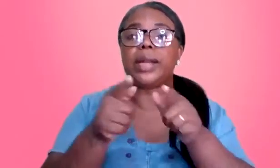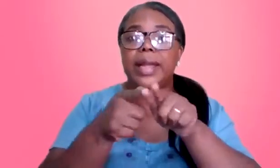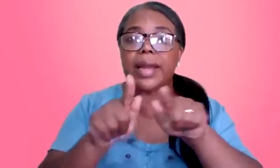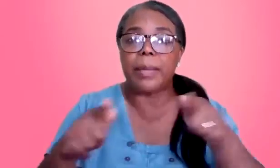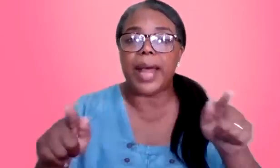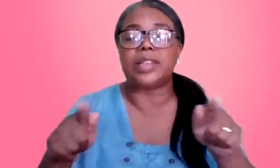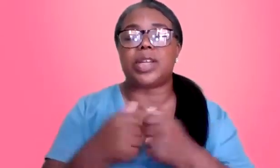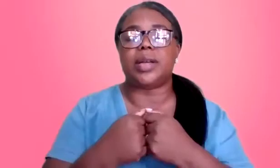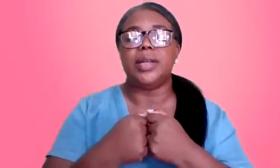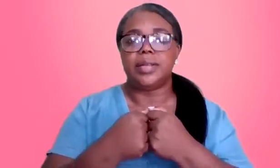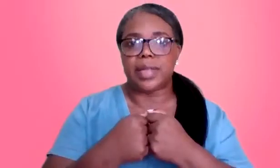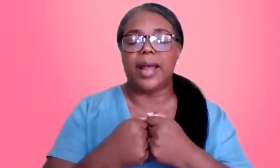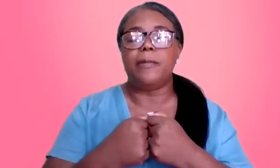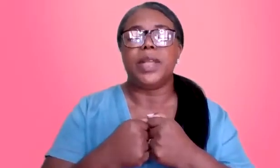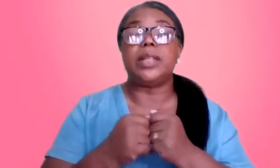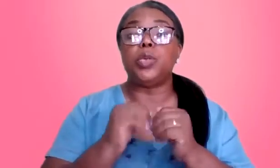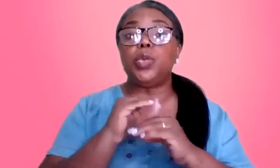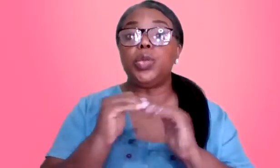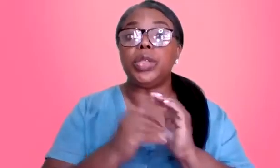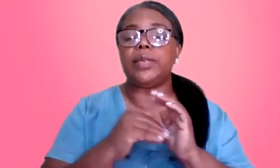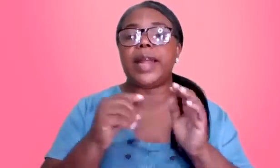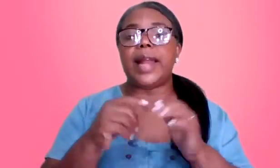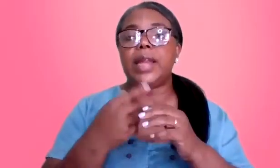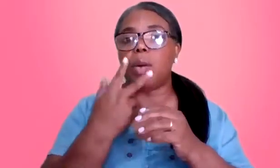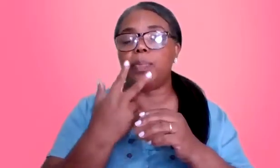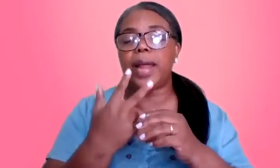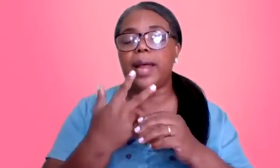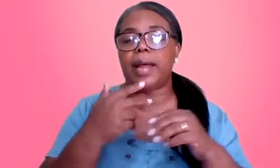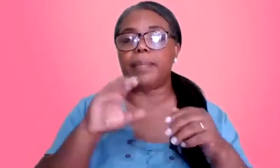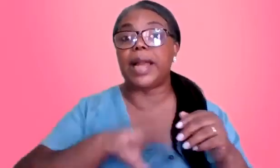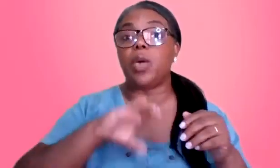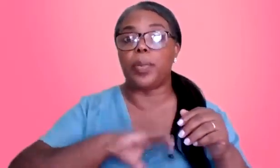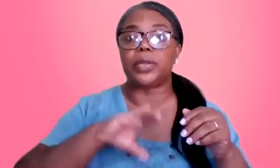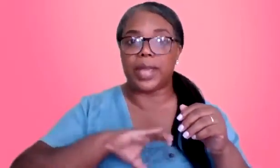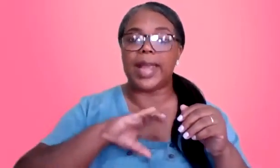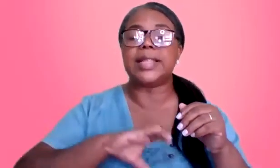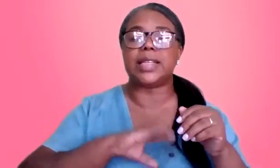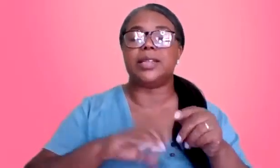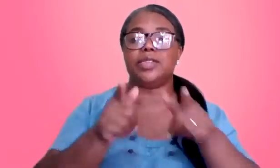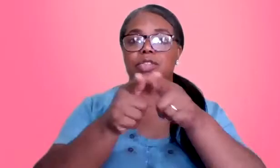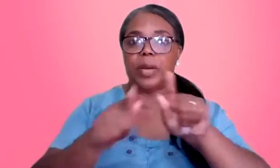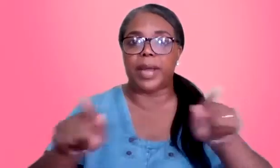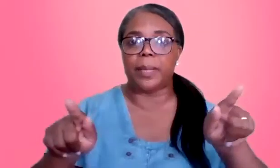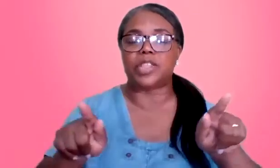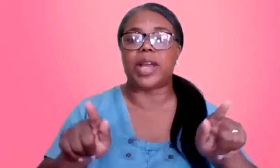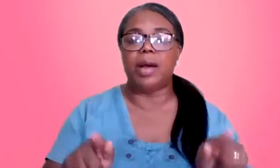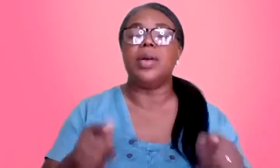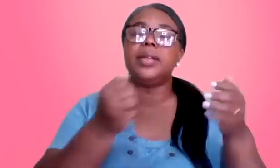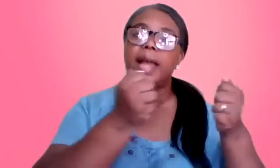tem gramática, tá? Então, tudo que tem na língua portuguesa, de forma gramatical, na